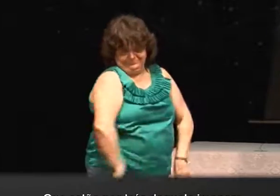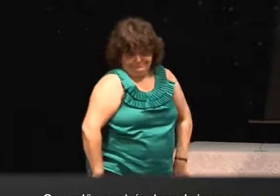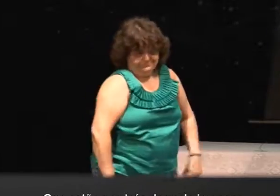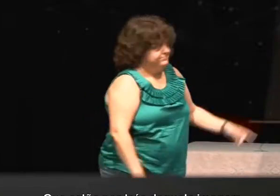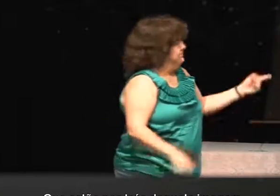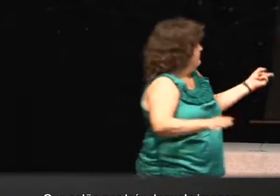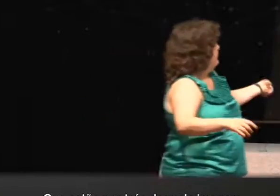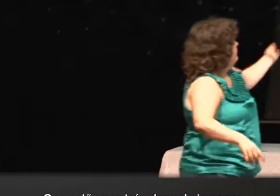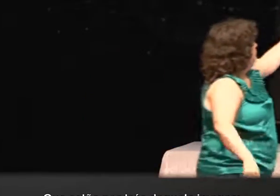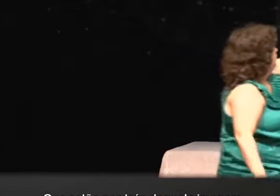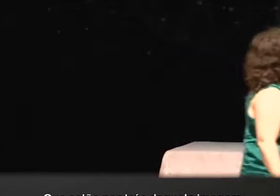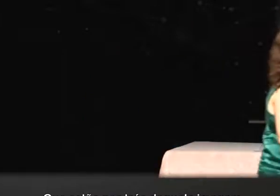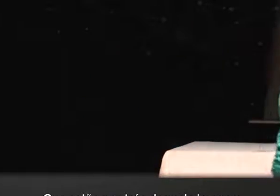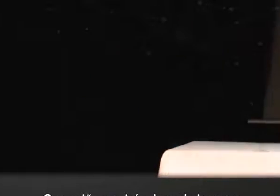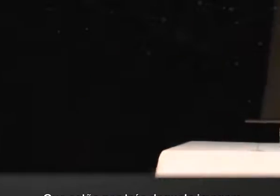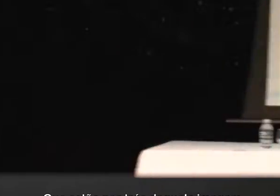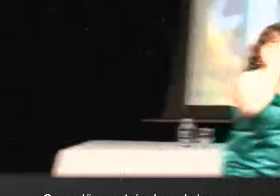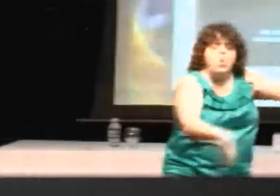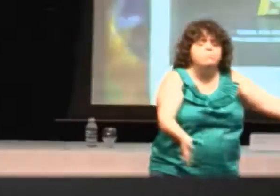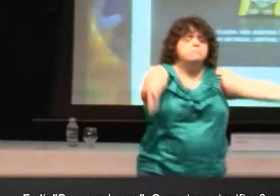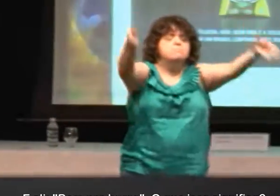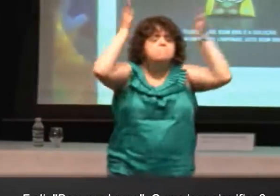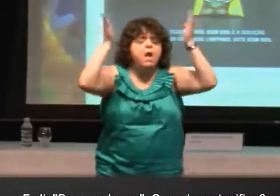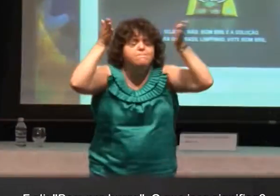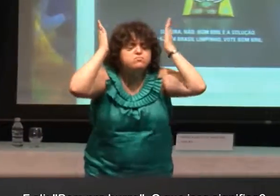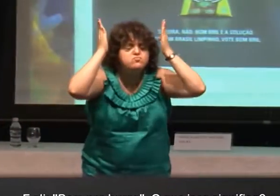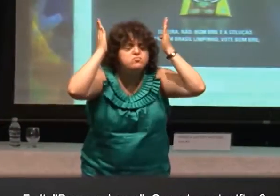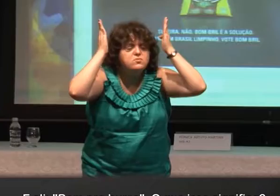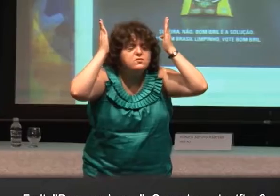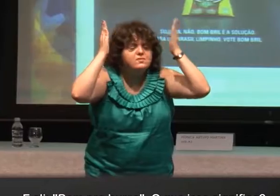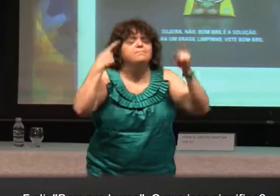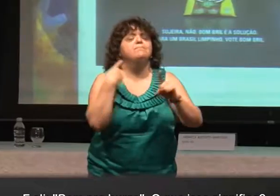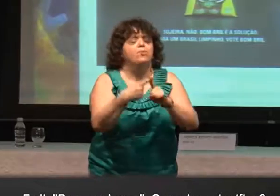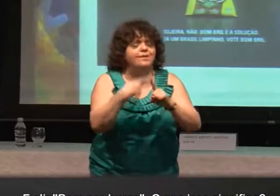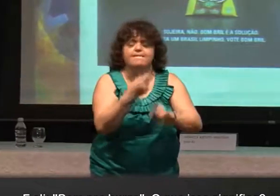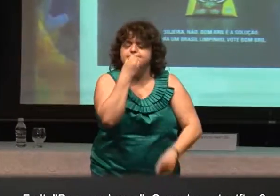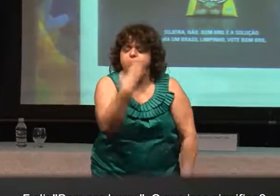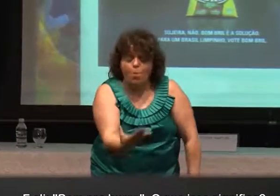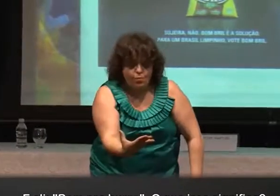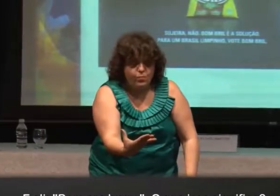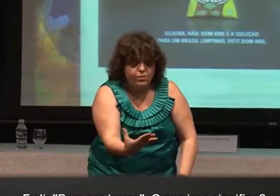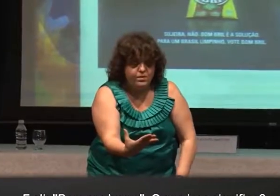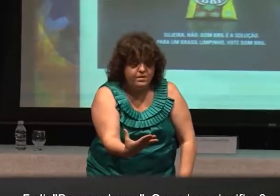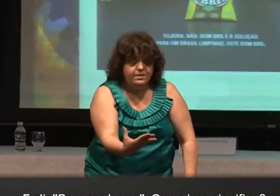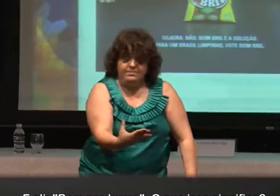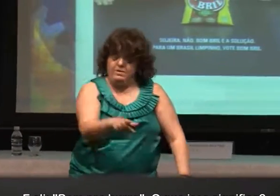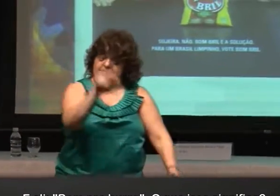por trás daquela imagem. E ali, bom para burro. Por quê? O que isso